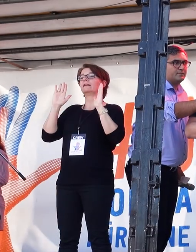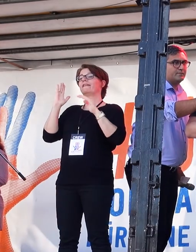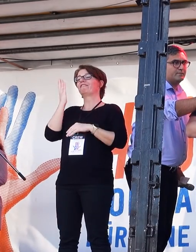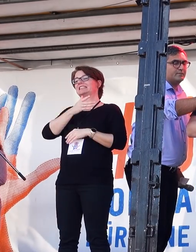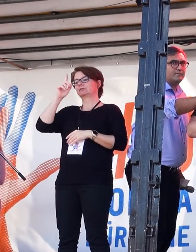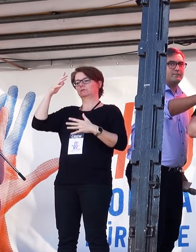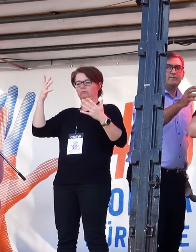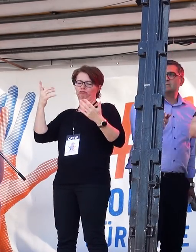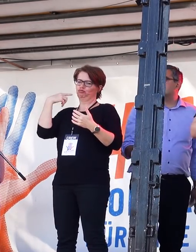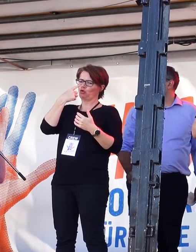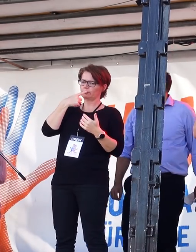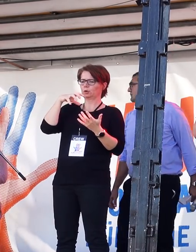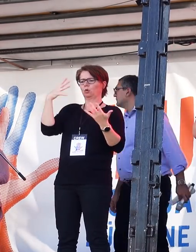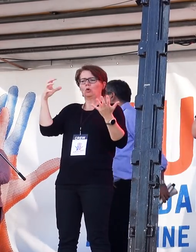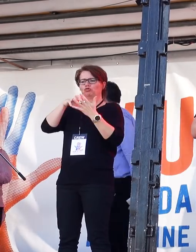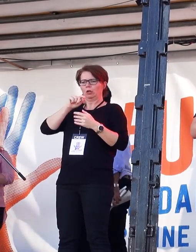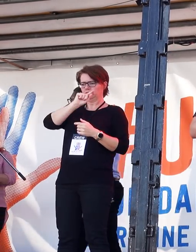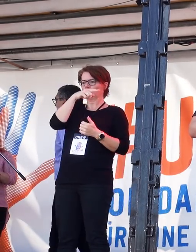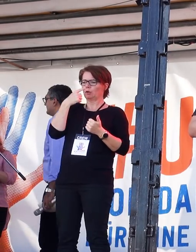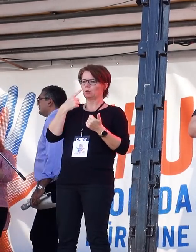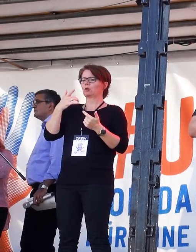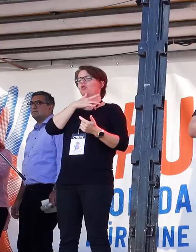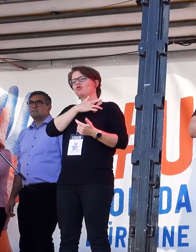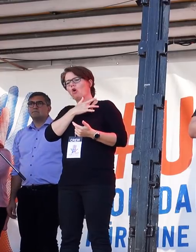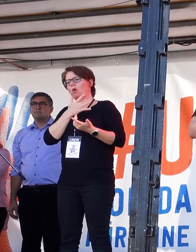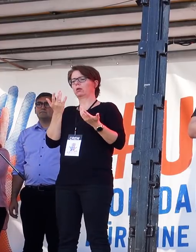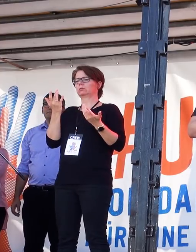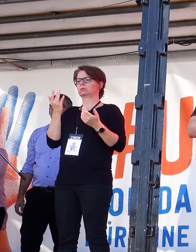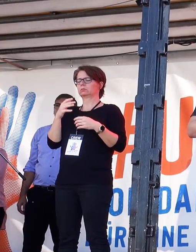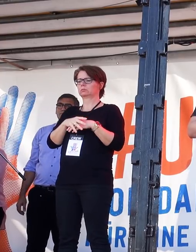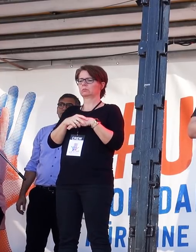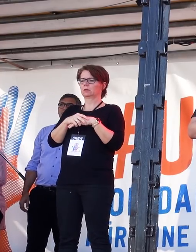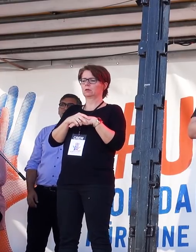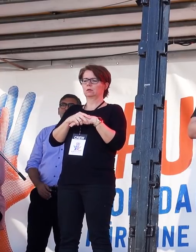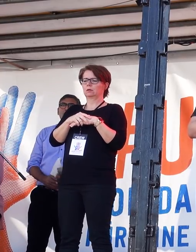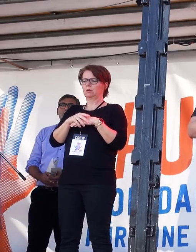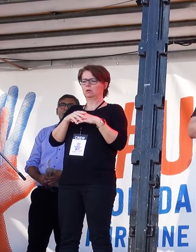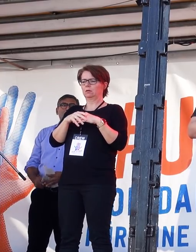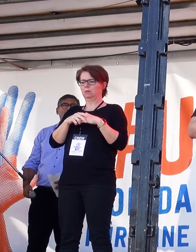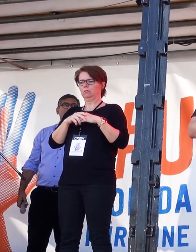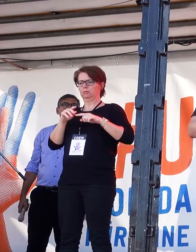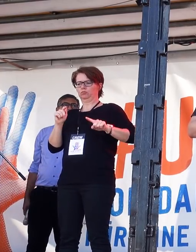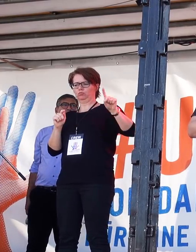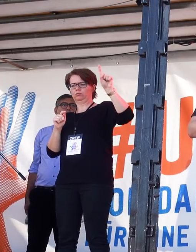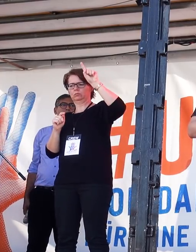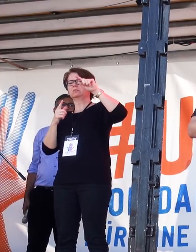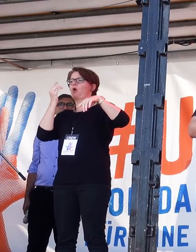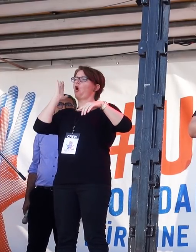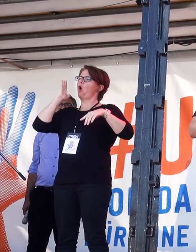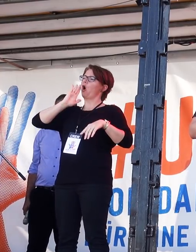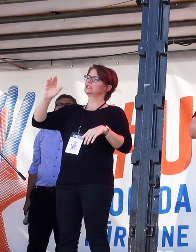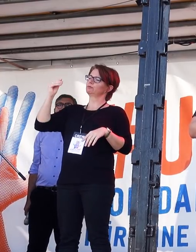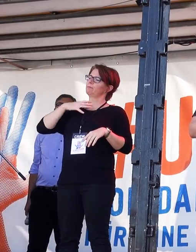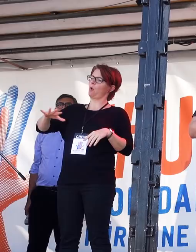Dortmund. Schaut nach Neukölln. All das, was ihr im Osten verortet, findet in